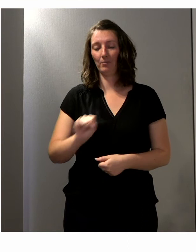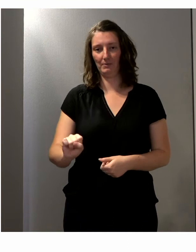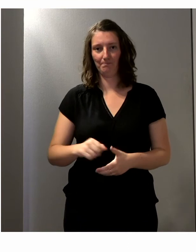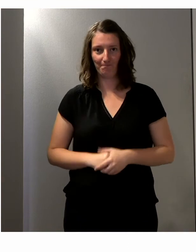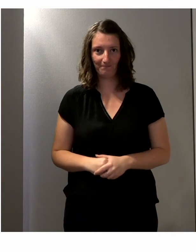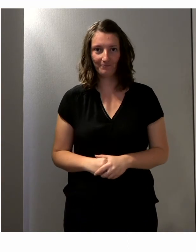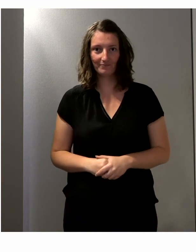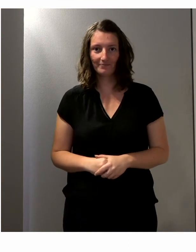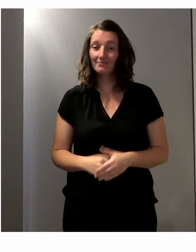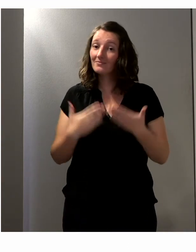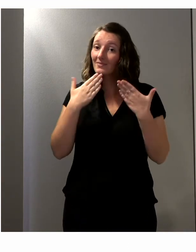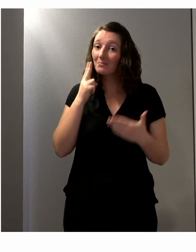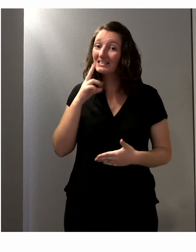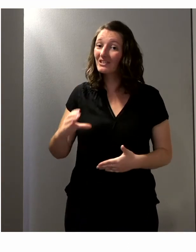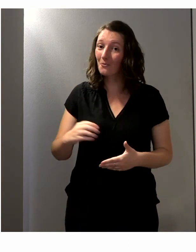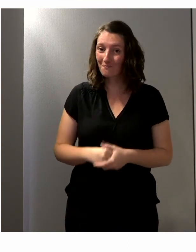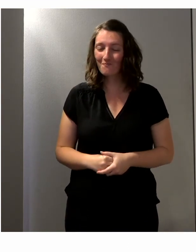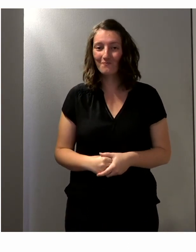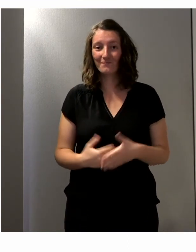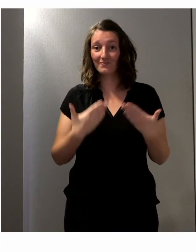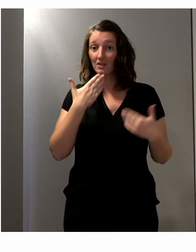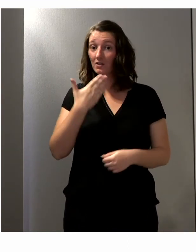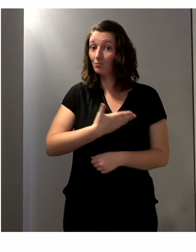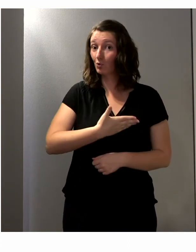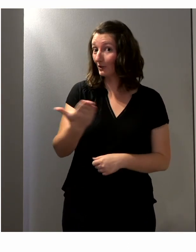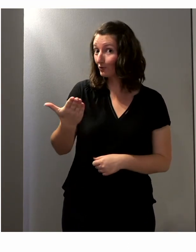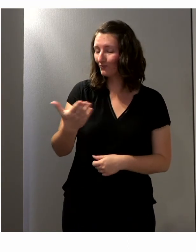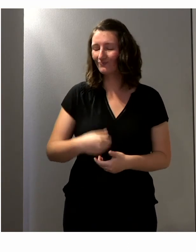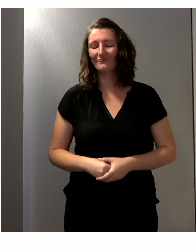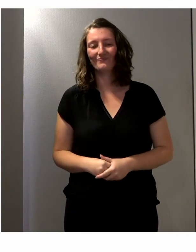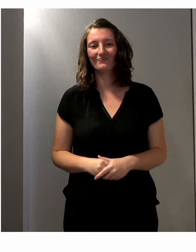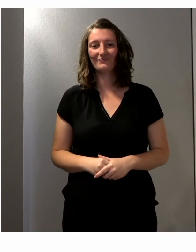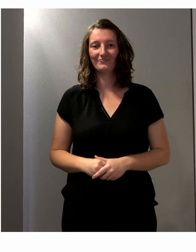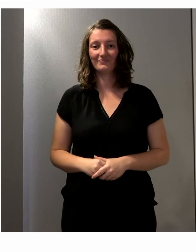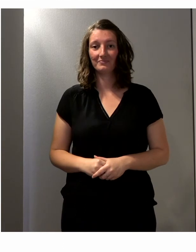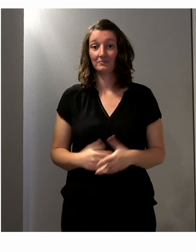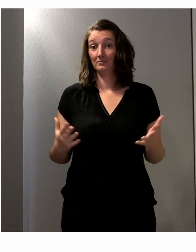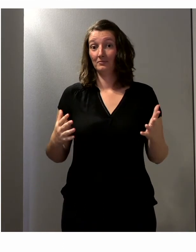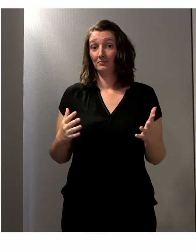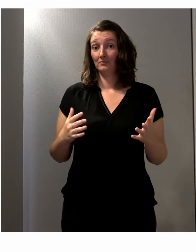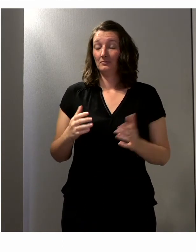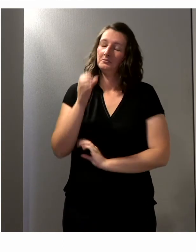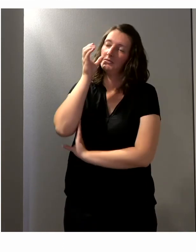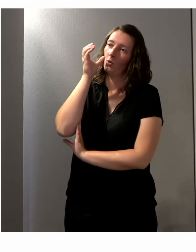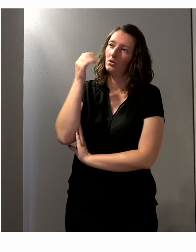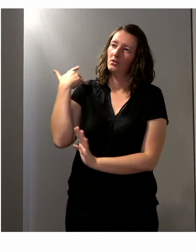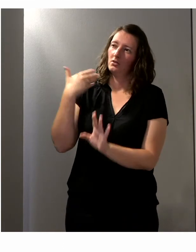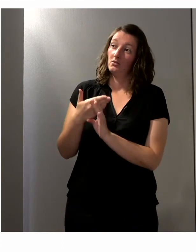Merci Vincent. Bonjour à toutes et tous. Beaucoup de choses ont été